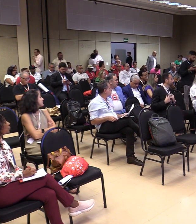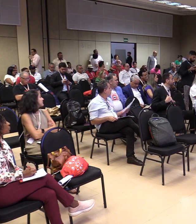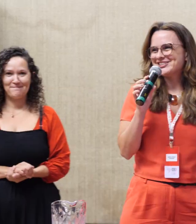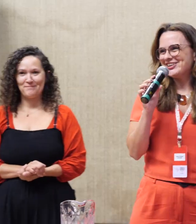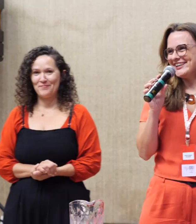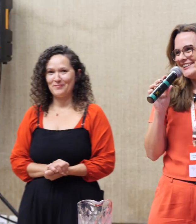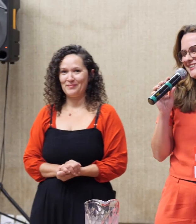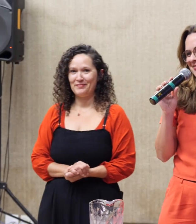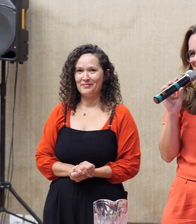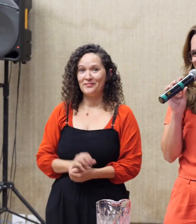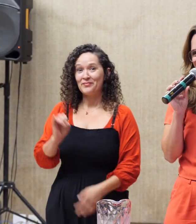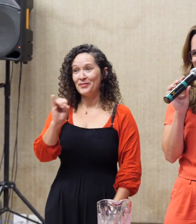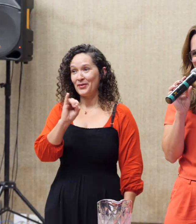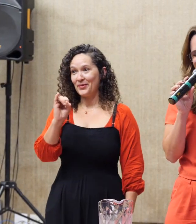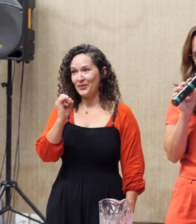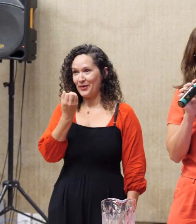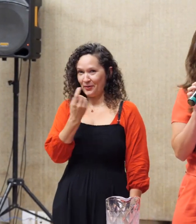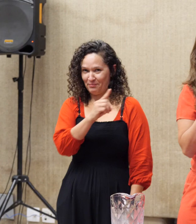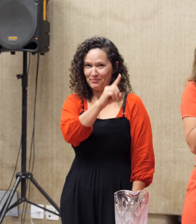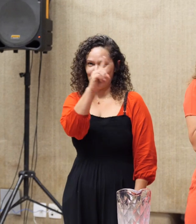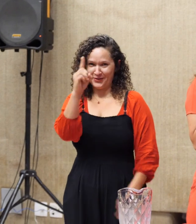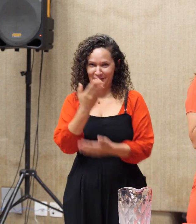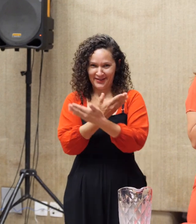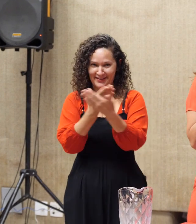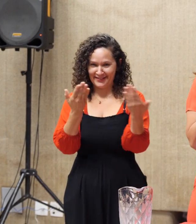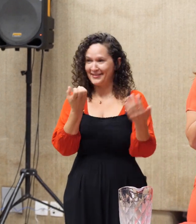Ei, gente, tudo jóia? Bom dia.